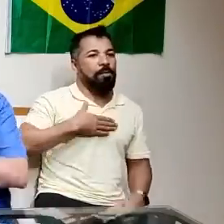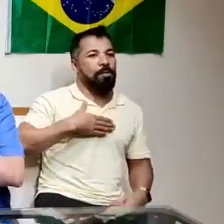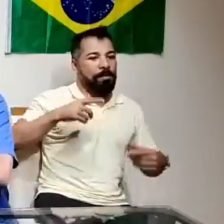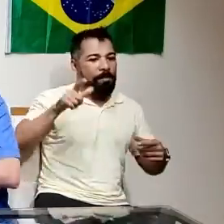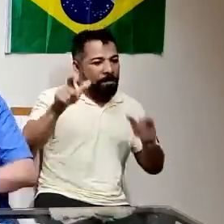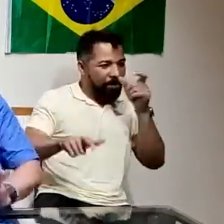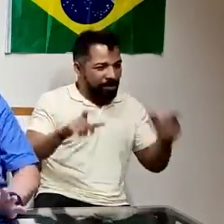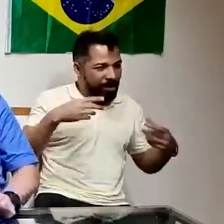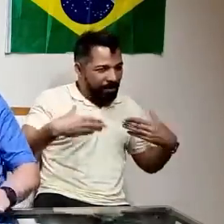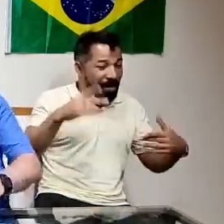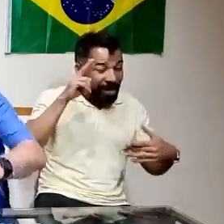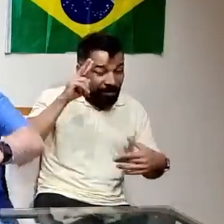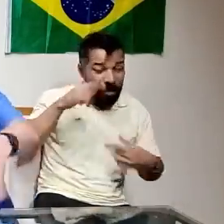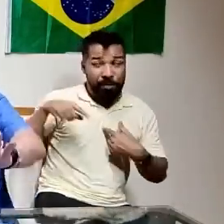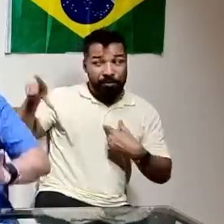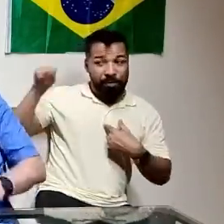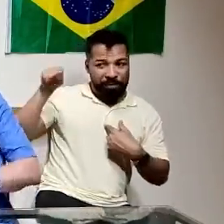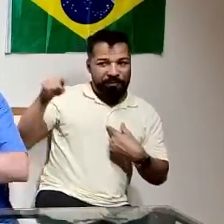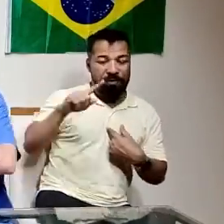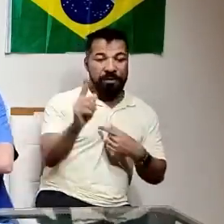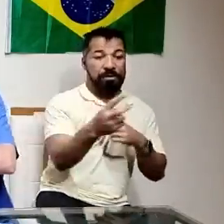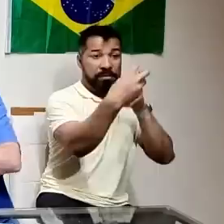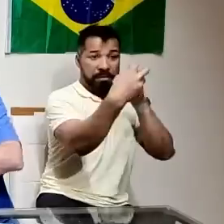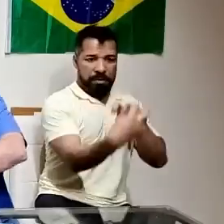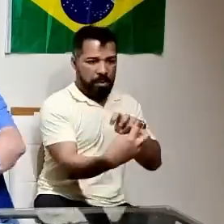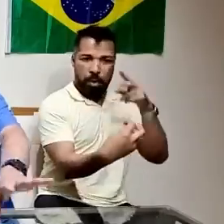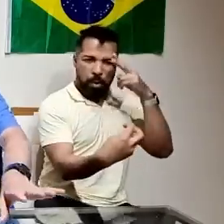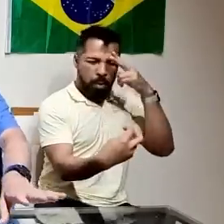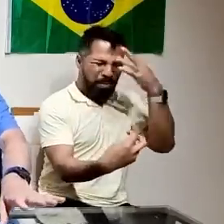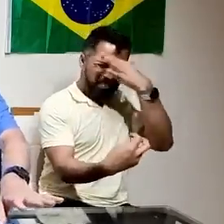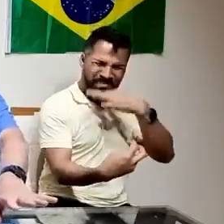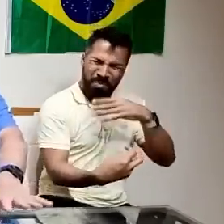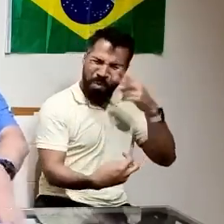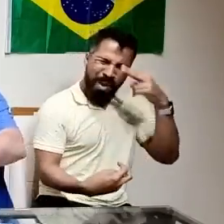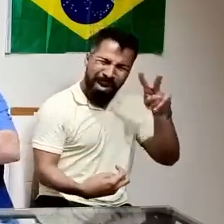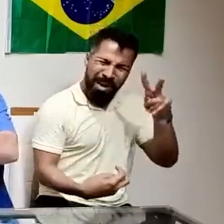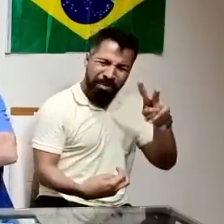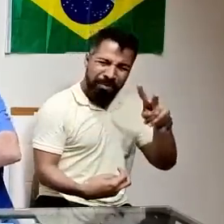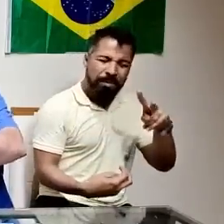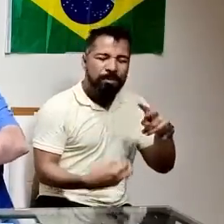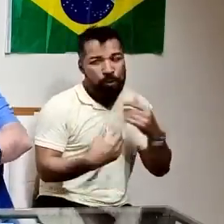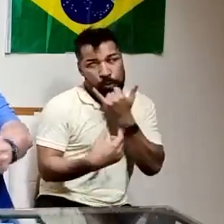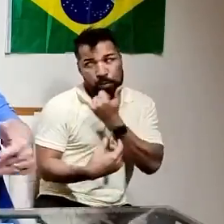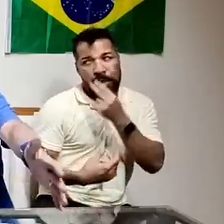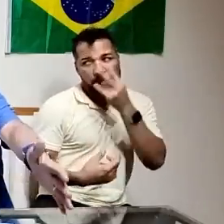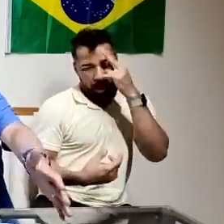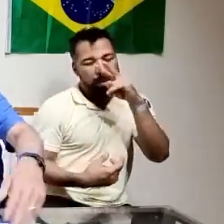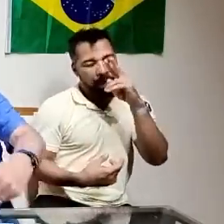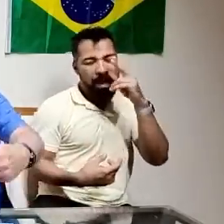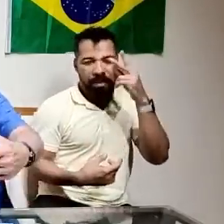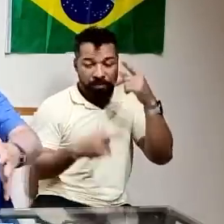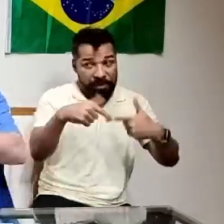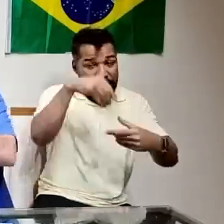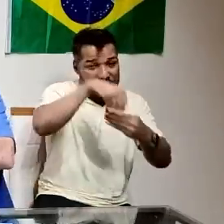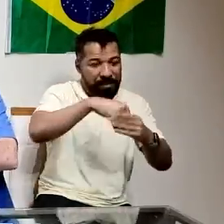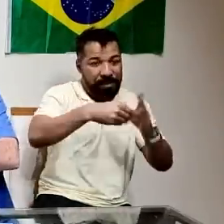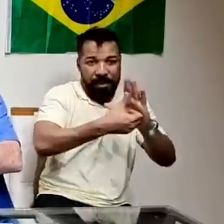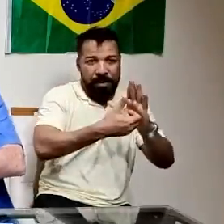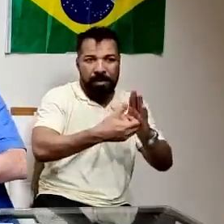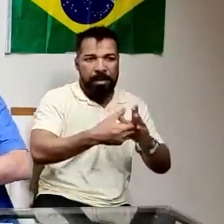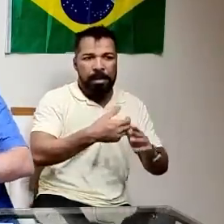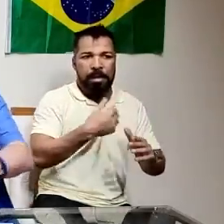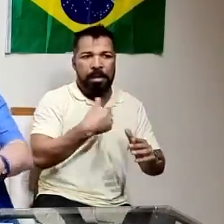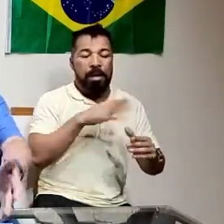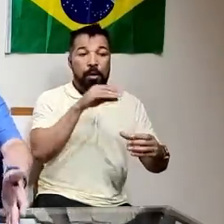Você lembra quando escolhi você? Você sentou na minha frente, eu não lembrava de você. Com todo o respeito, você trabalhava na Câmara.